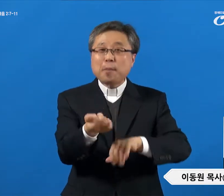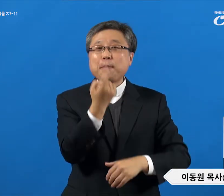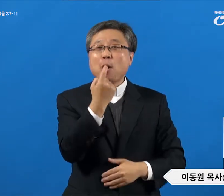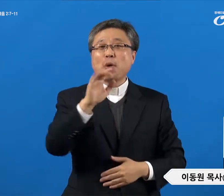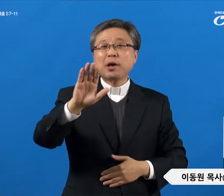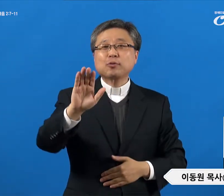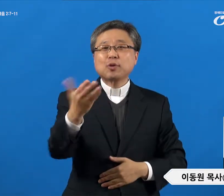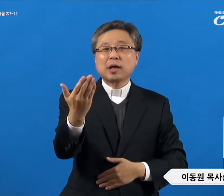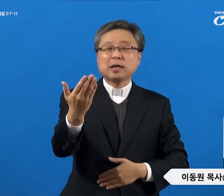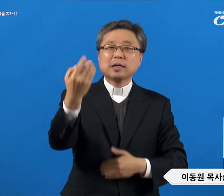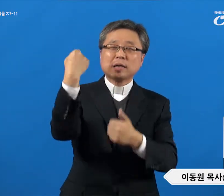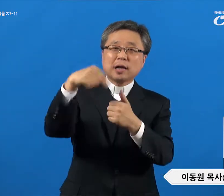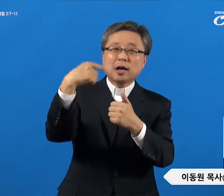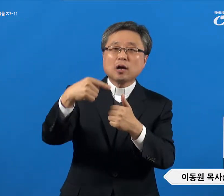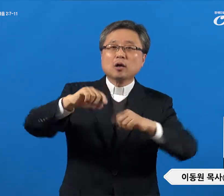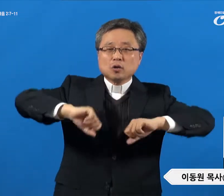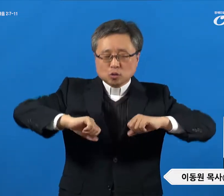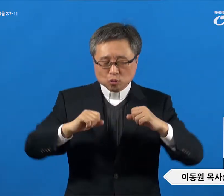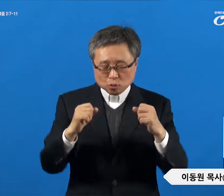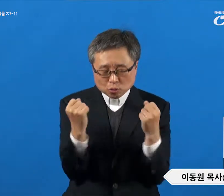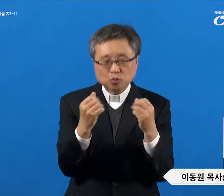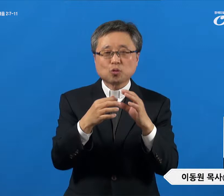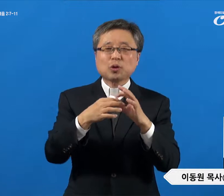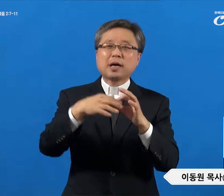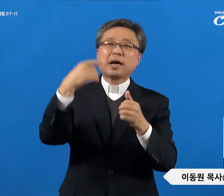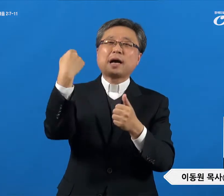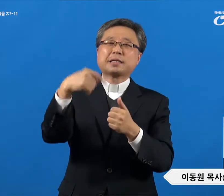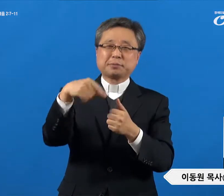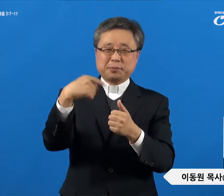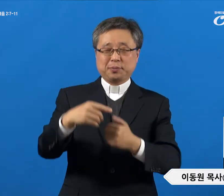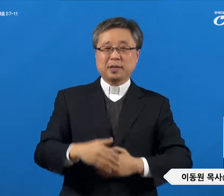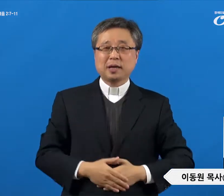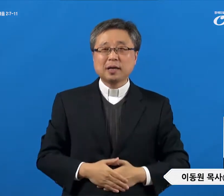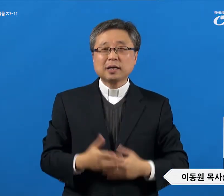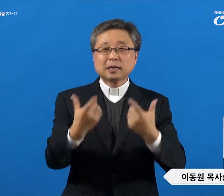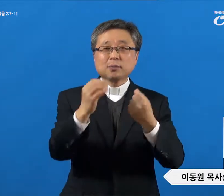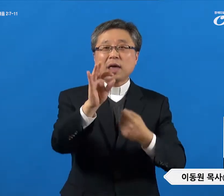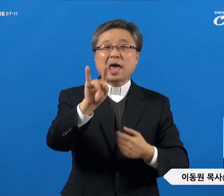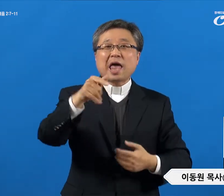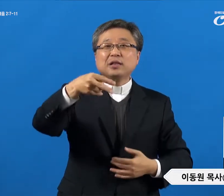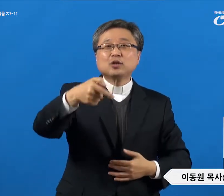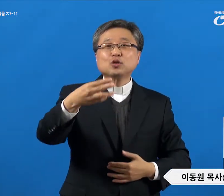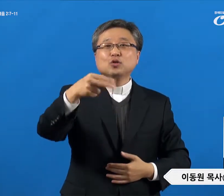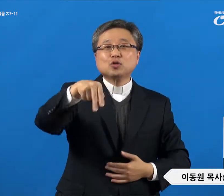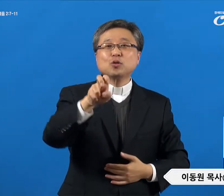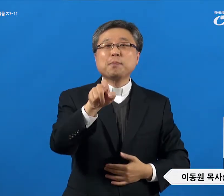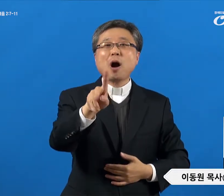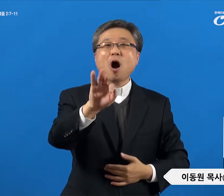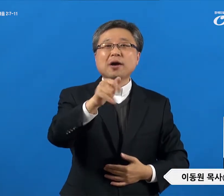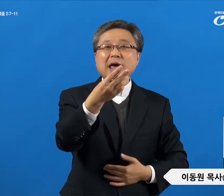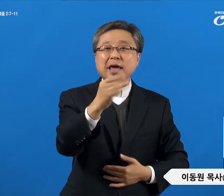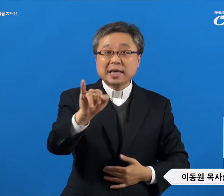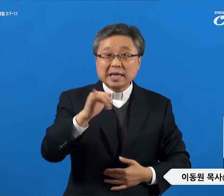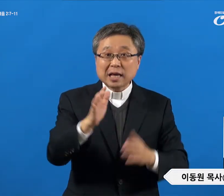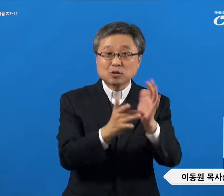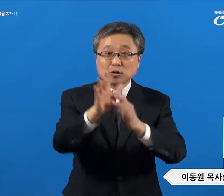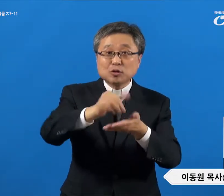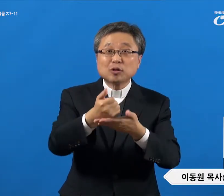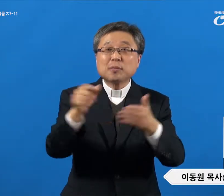레슨, 순종의 레슨입니다. 그래서 앤드루 모레이는 우리가 예수를 믿었을 때 우리는 학교에